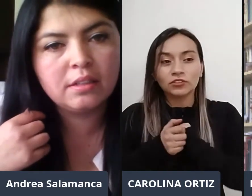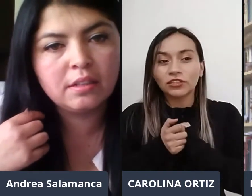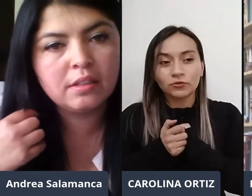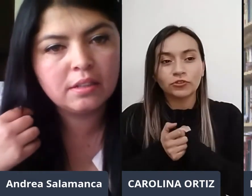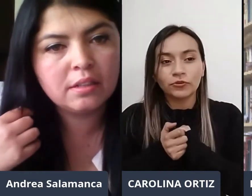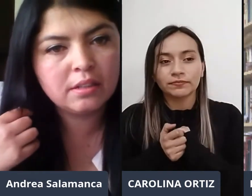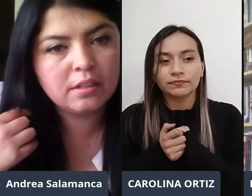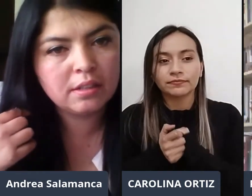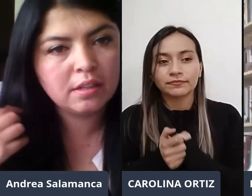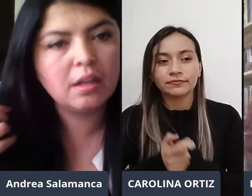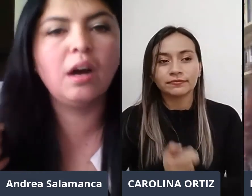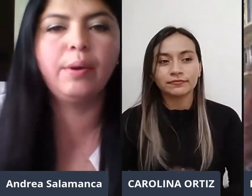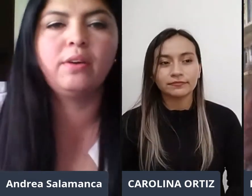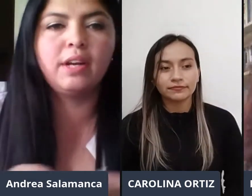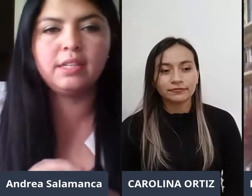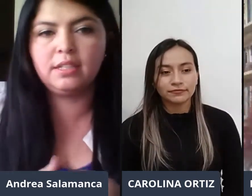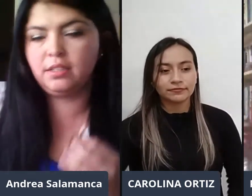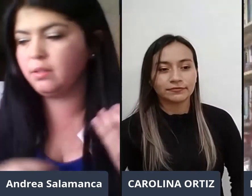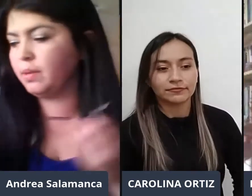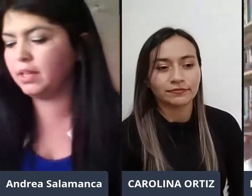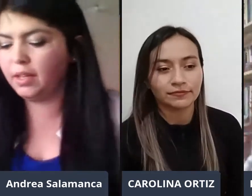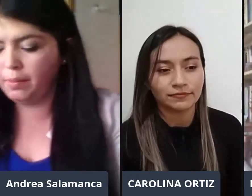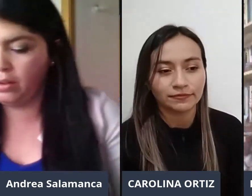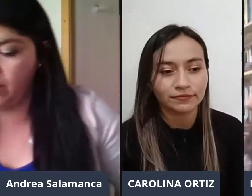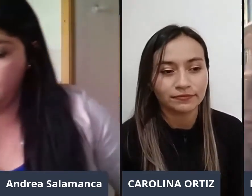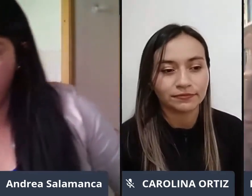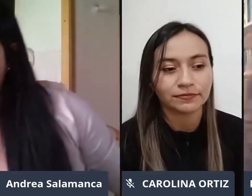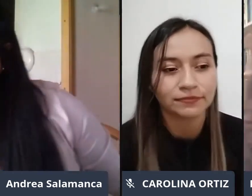Sí, yo te escucho bien. Ah, bueno, gracias.